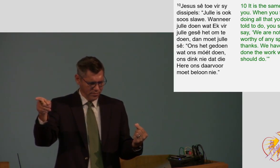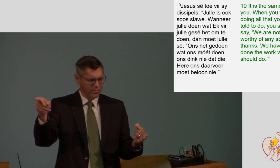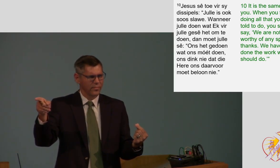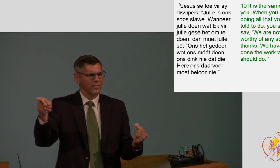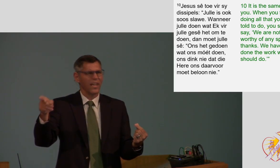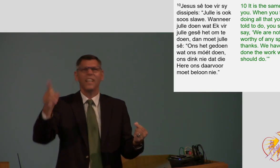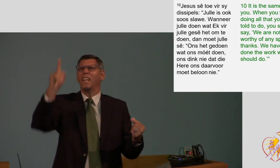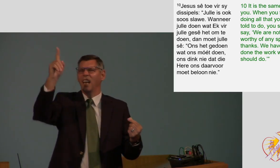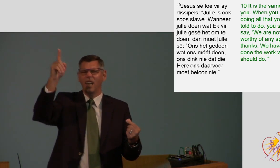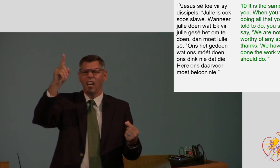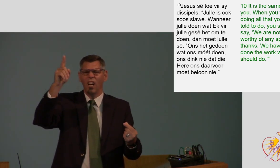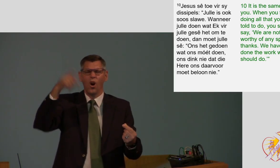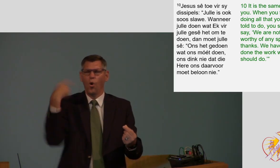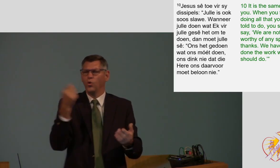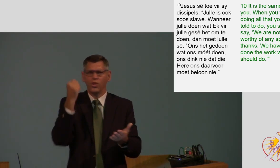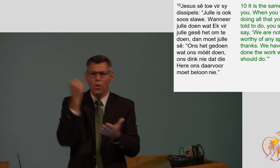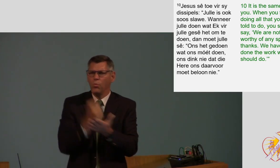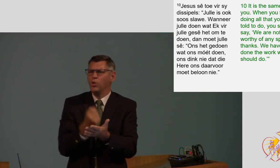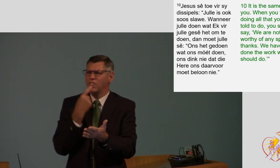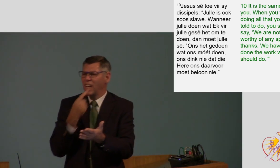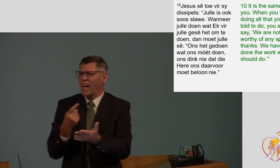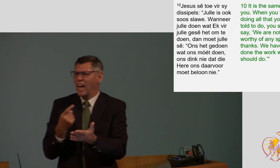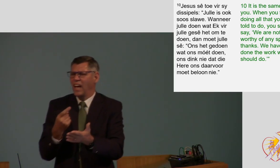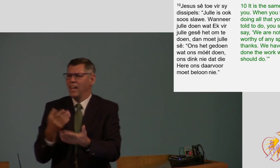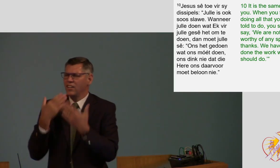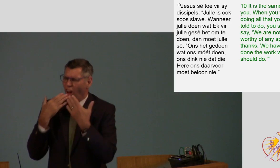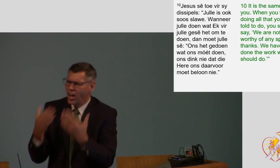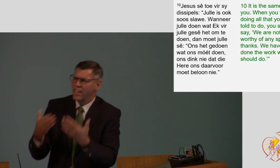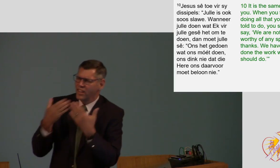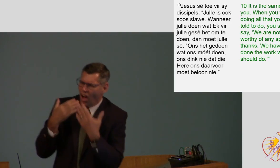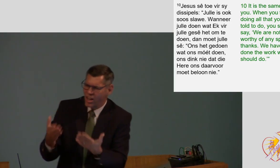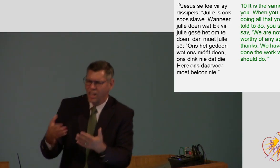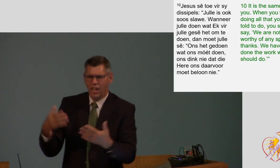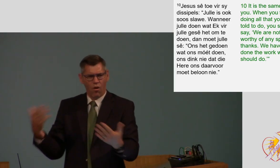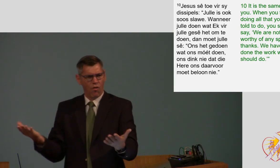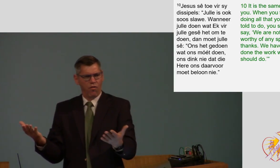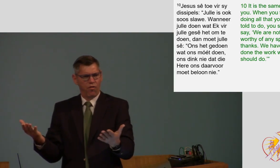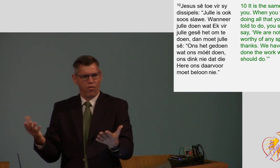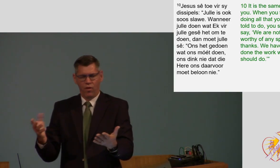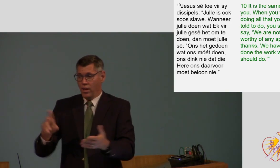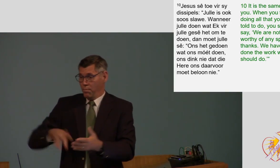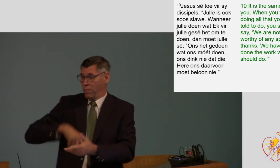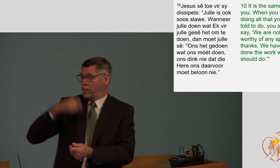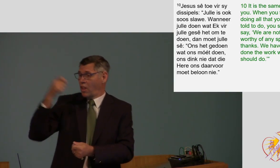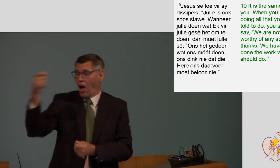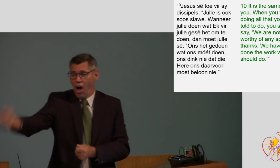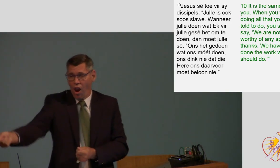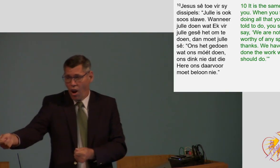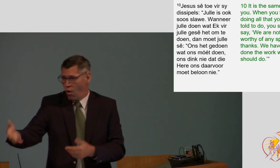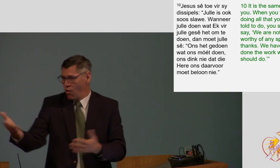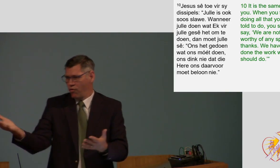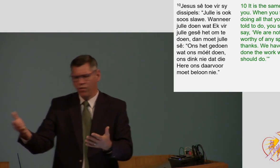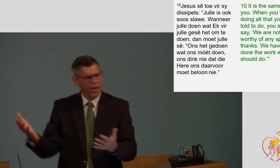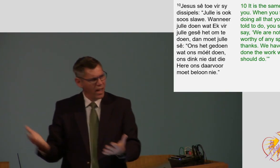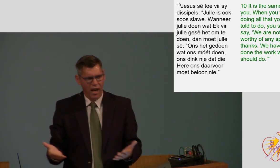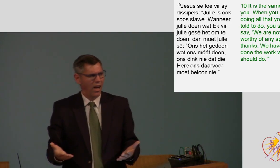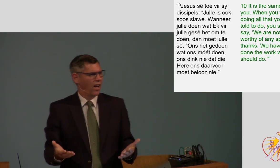dat die Here ons nou moet sê dankie of betaal of nee.